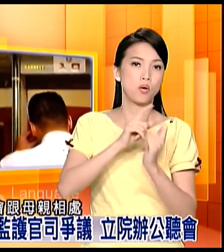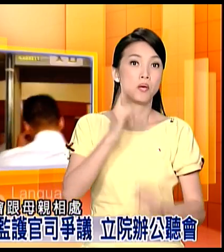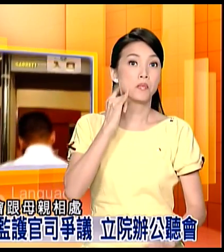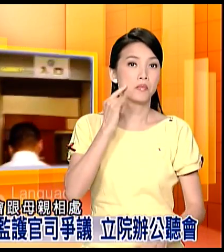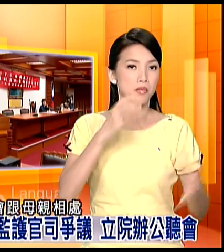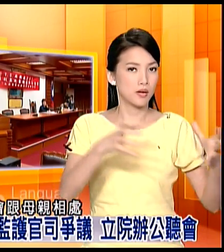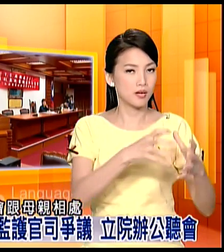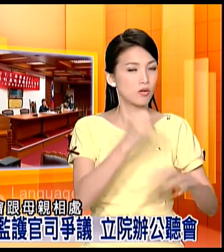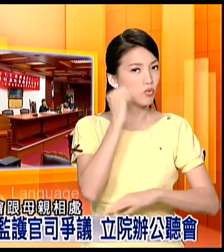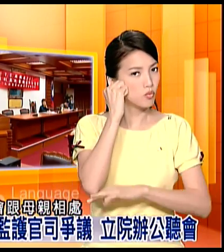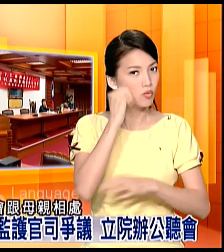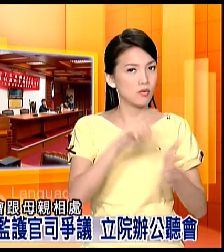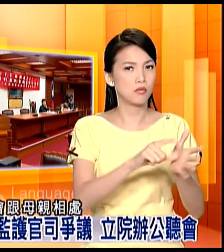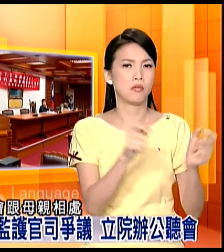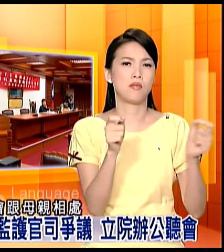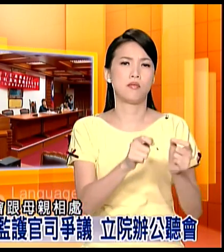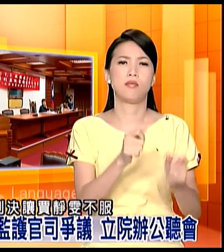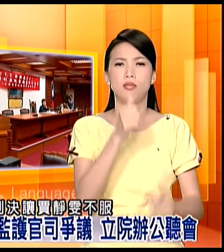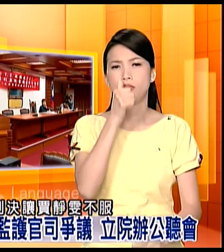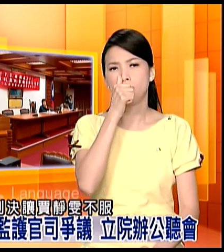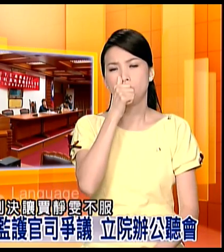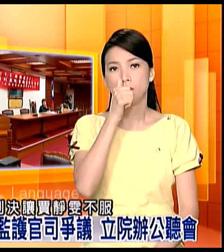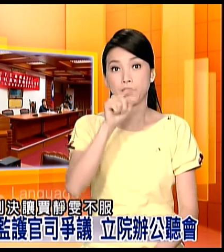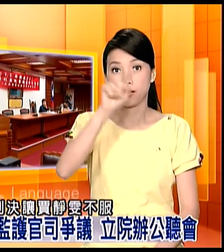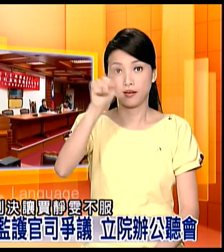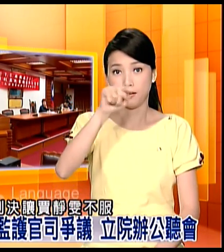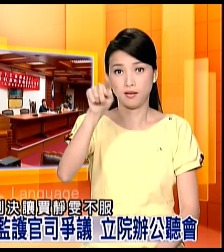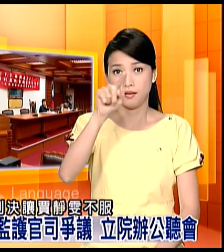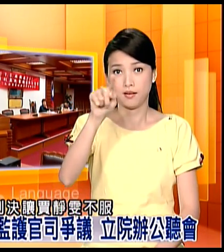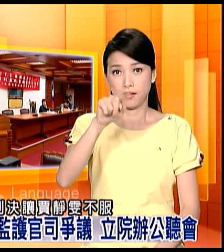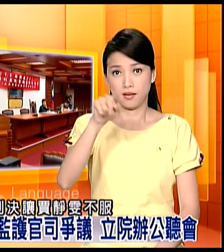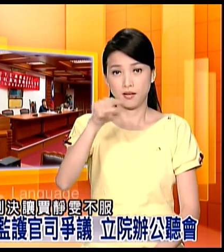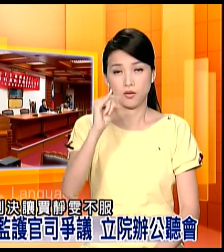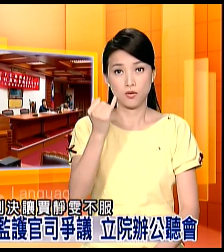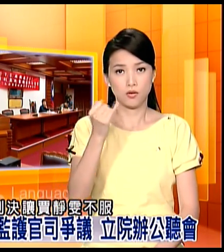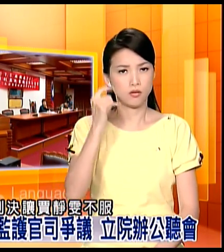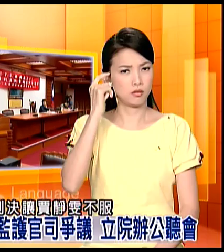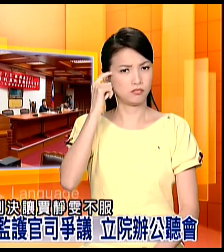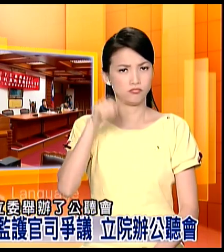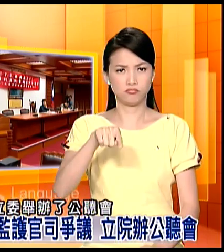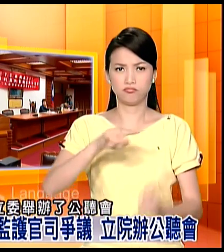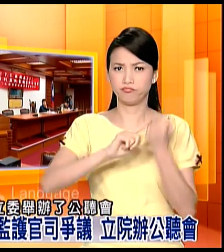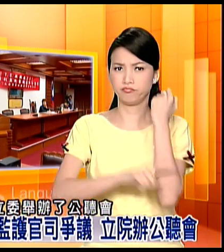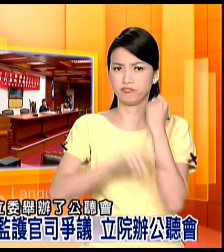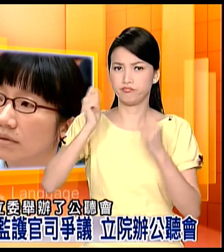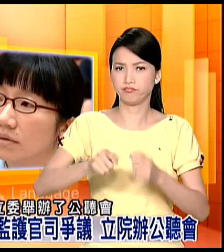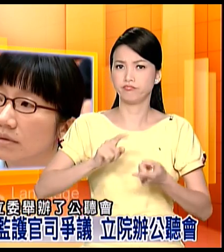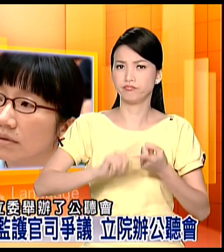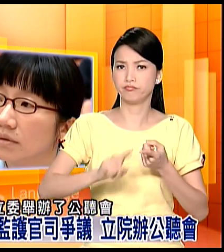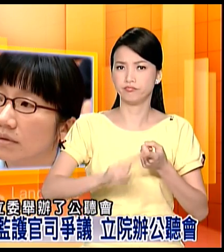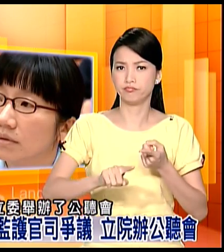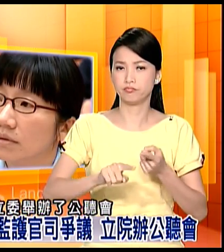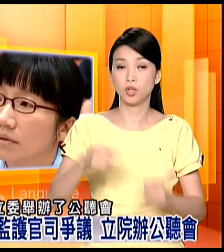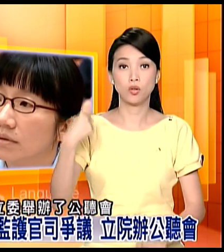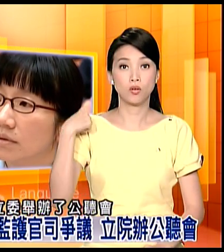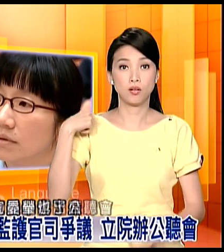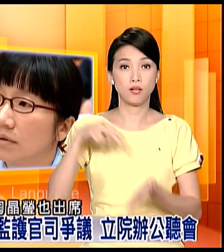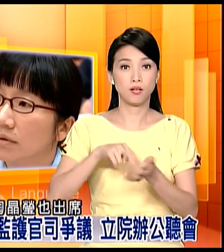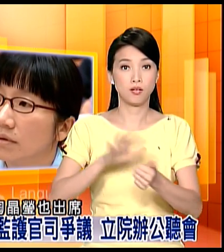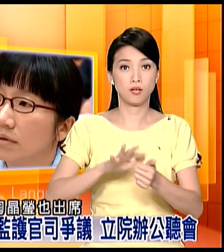会跟母亲相处。这样的判决让贾静雯不服。昨天有立委举办的公听会，而艺人